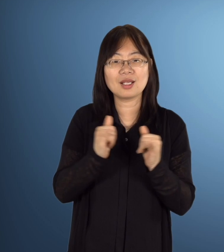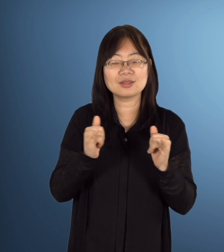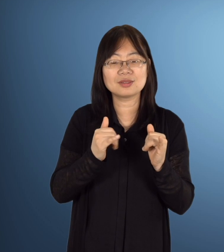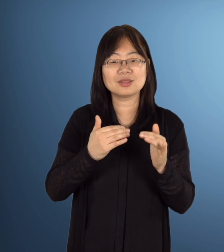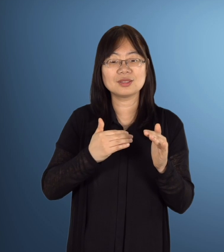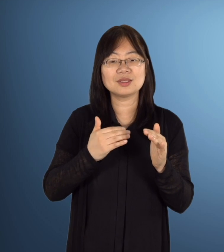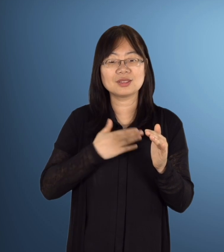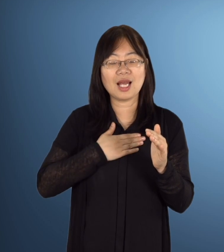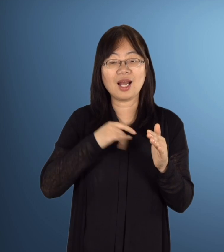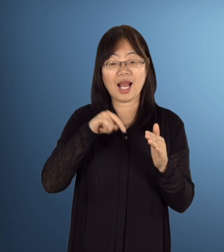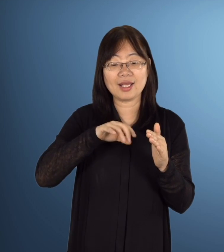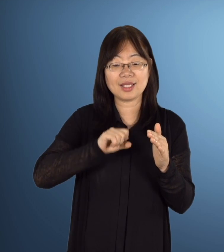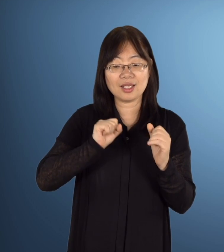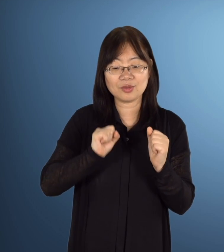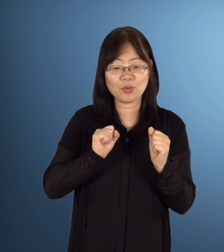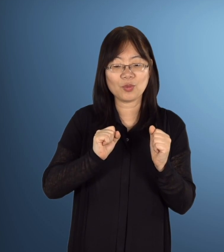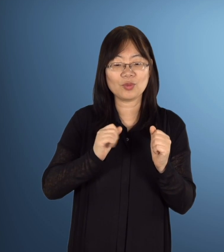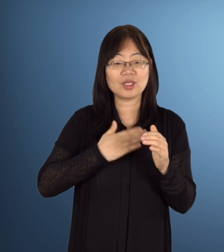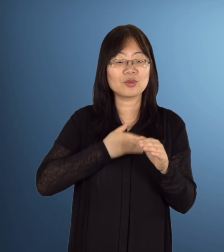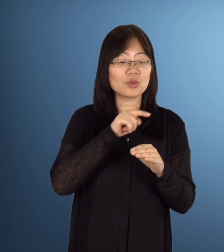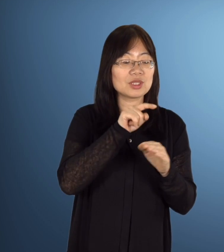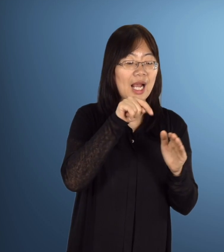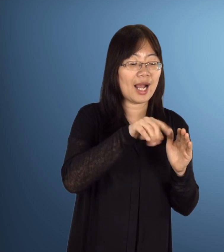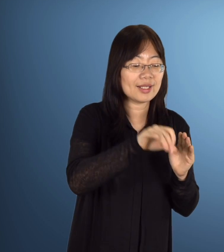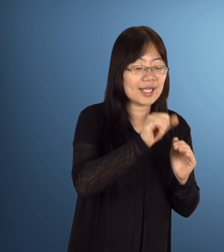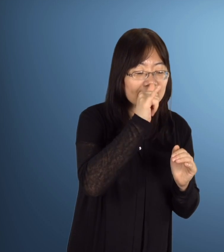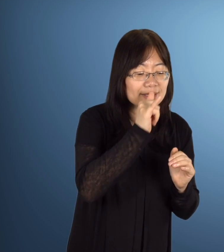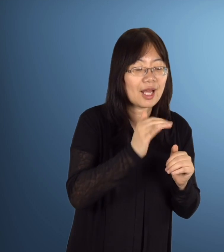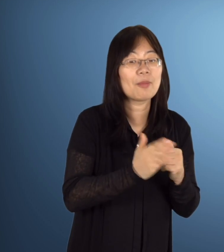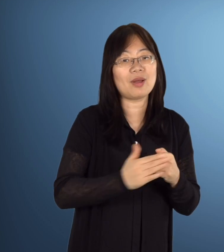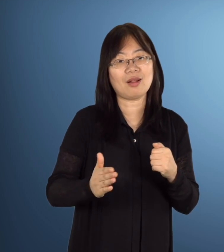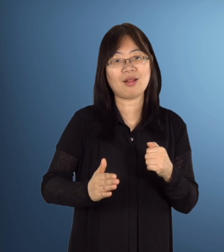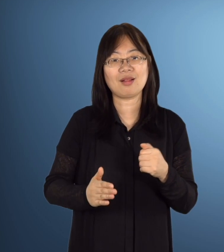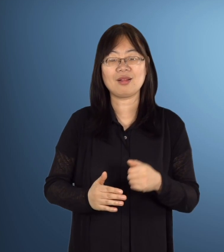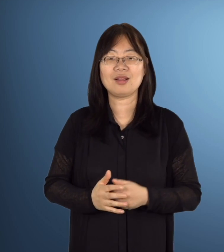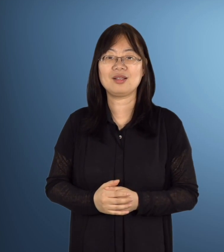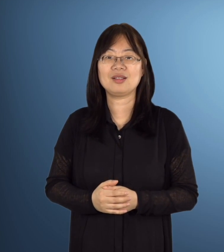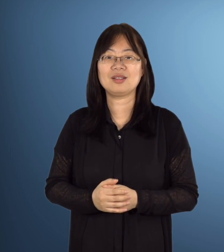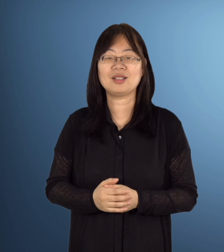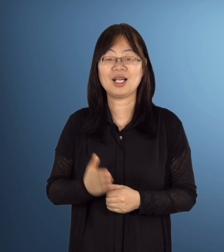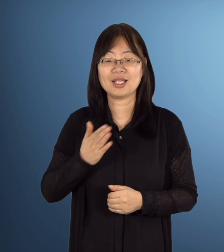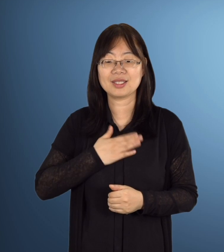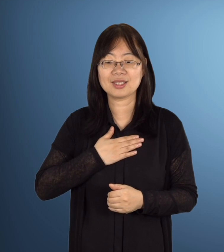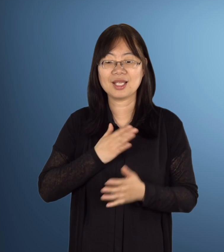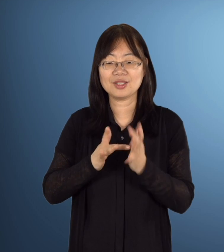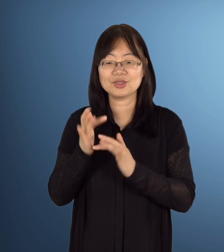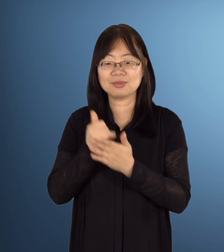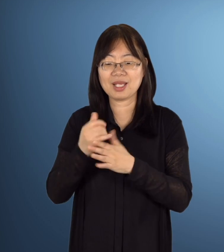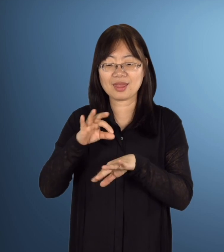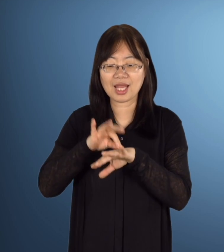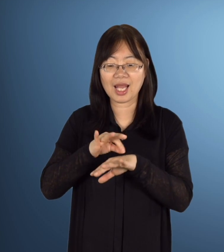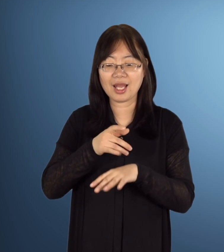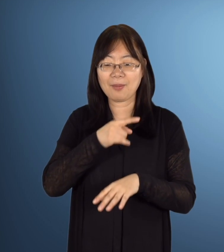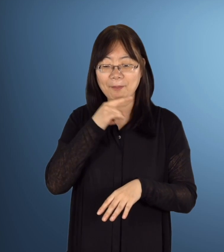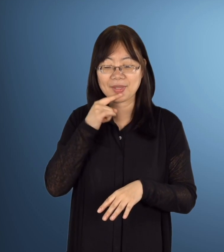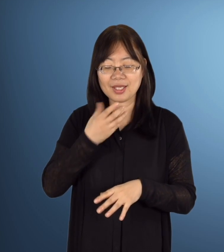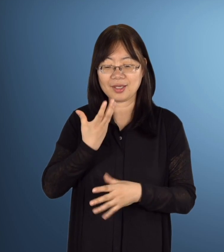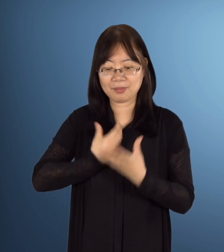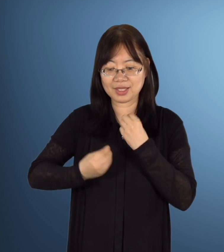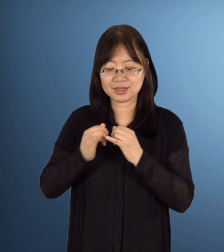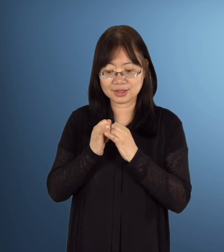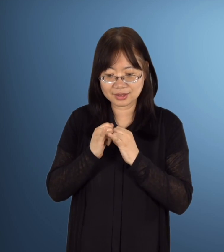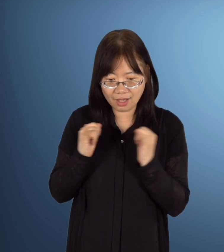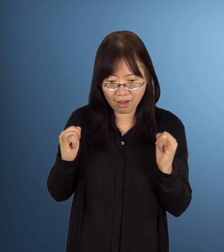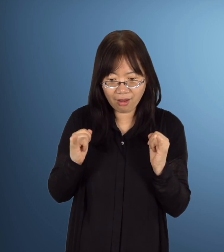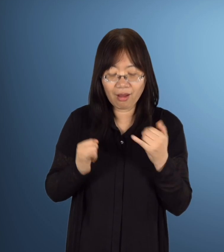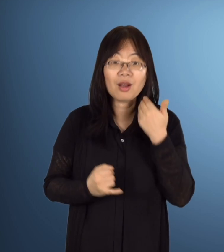안에 거하나니. 자, 이 문장을 쪼개서 설명을 드릴게요. 내 살을 먹고 내 피를 마시는 자는, 이건